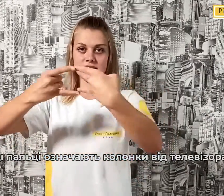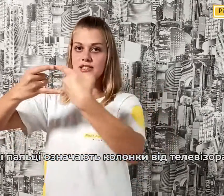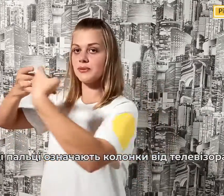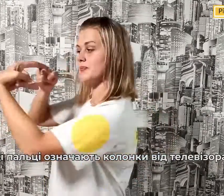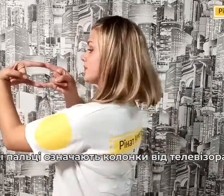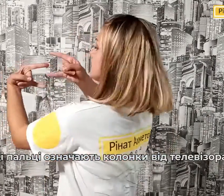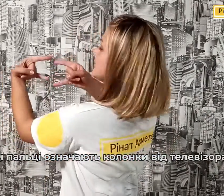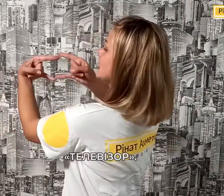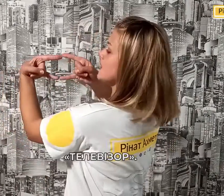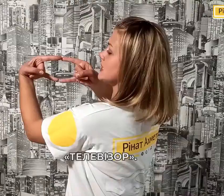телевізору.